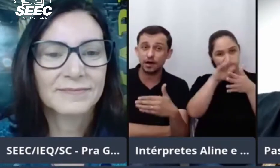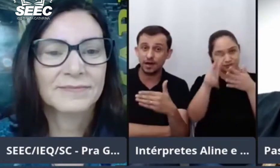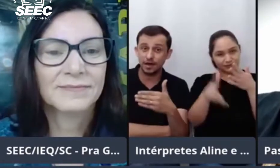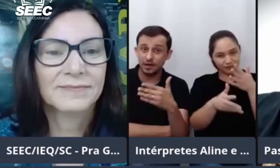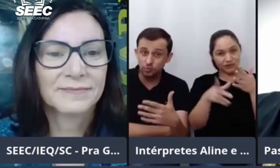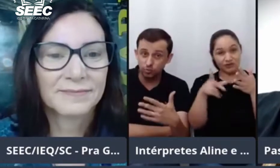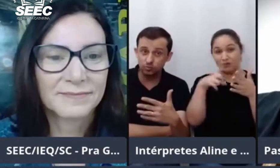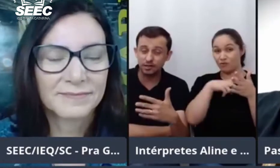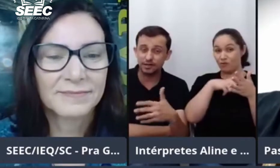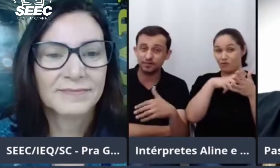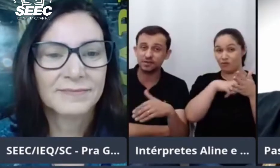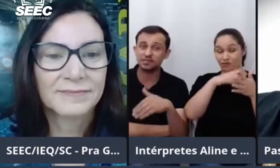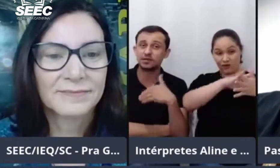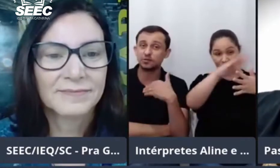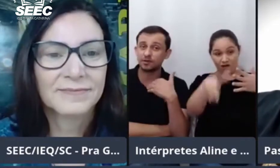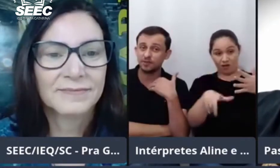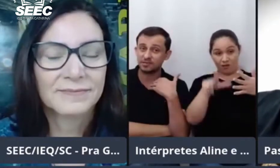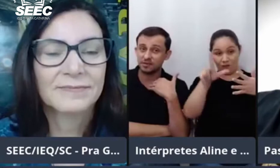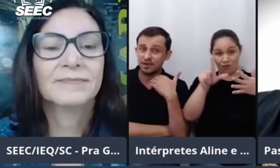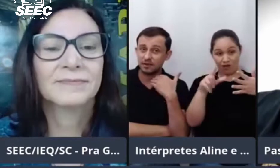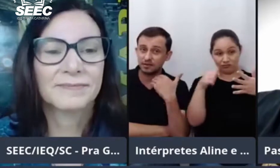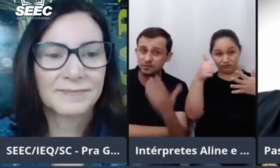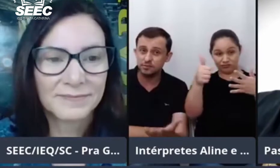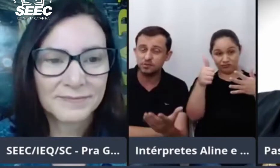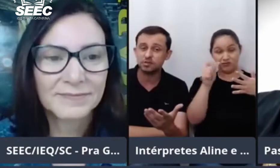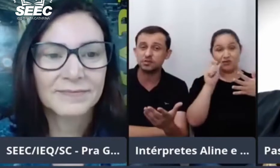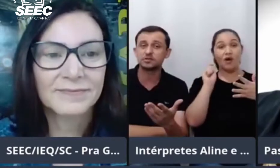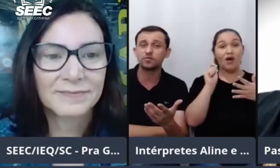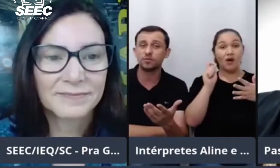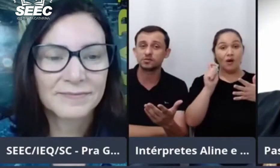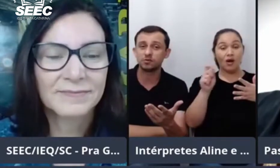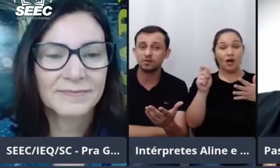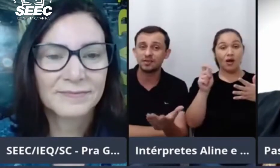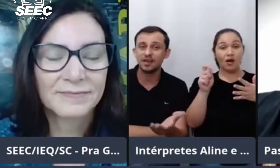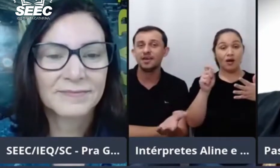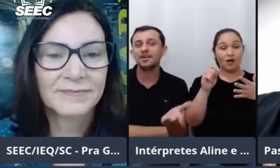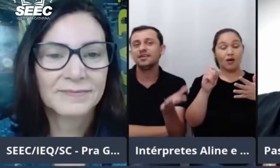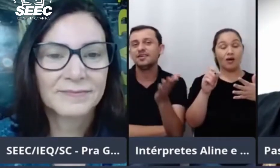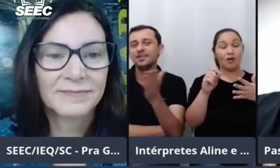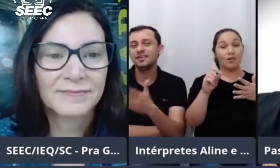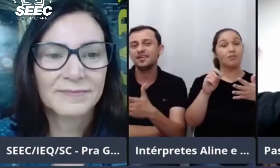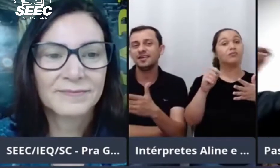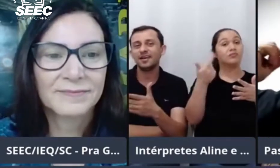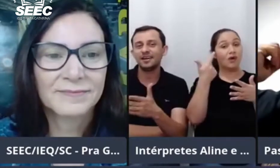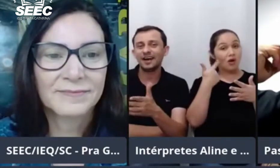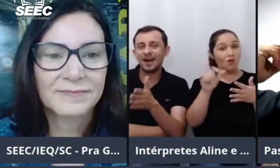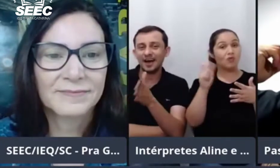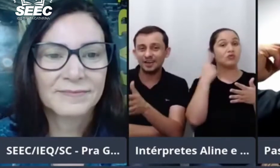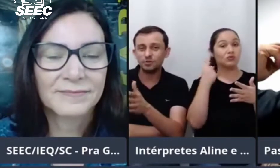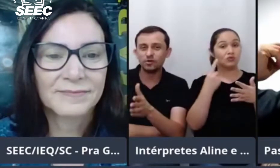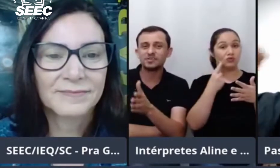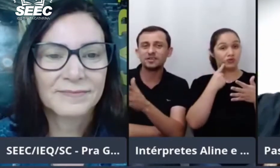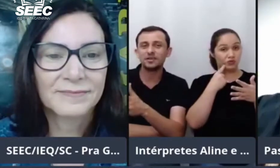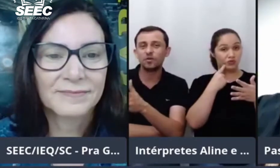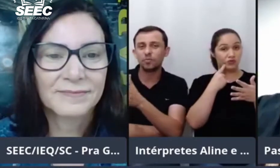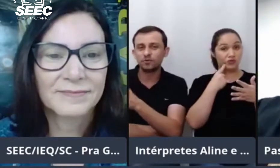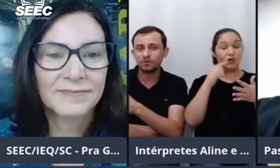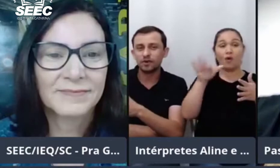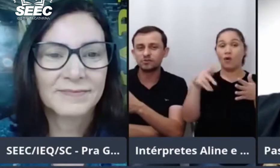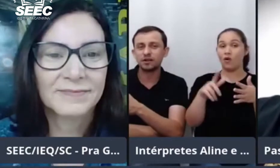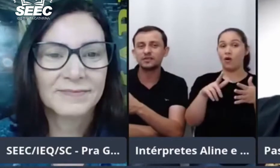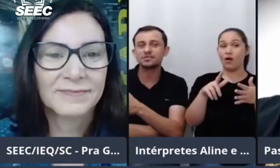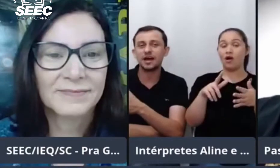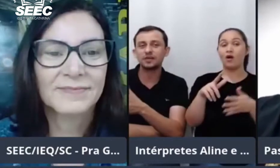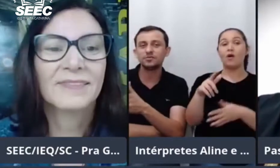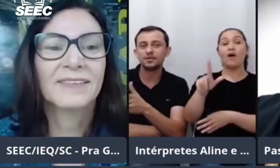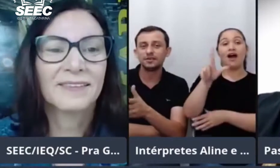a língua L1, que vai ser a língua que vai ser transmitida as informações, e a L2 seria o